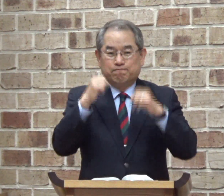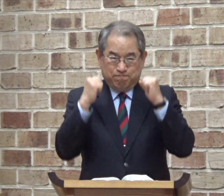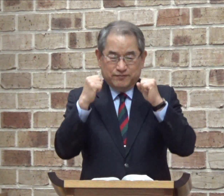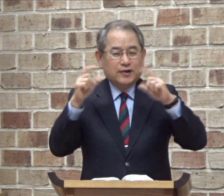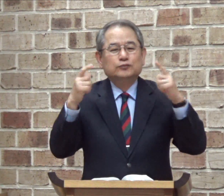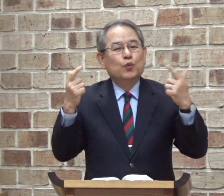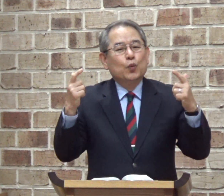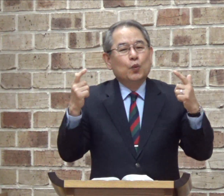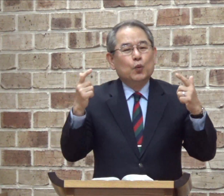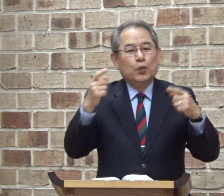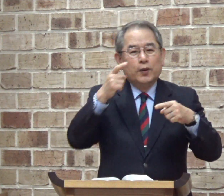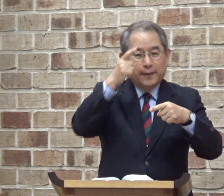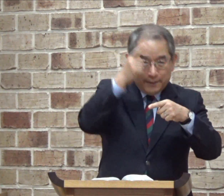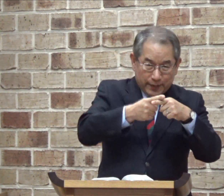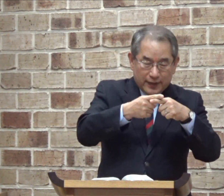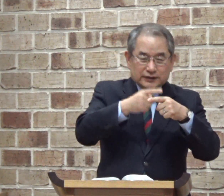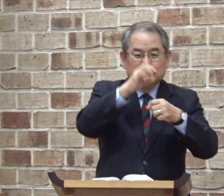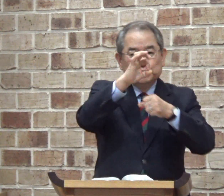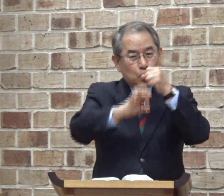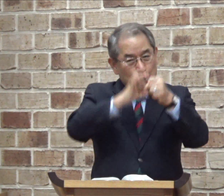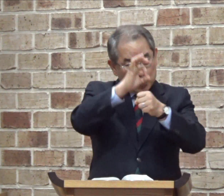되었었을까 라고 생각하게 됩니다.